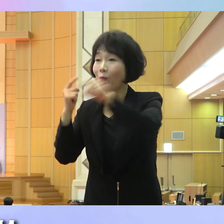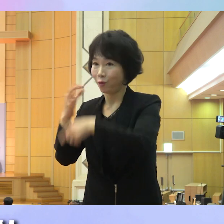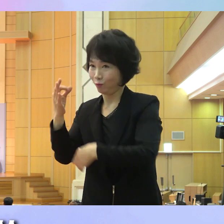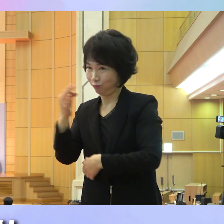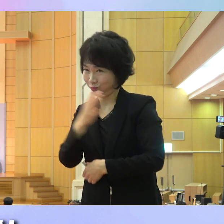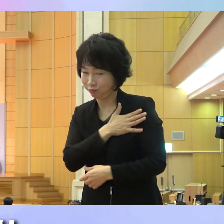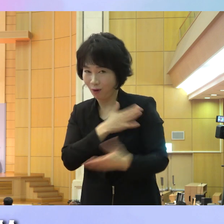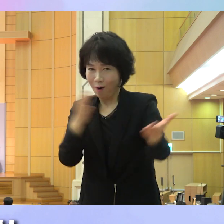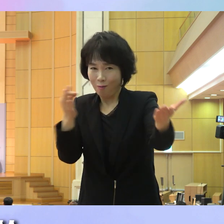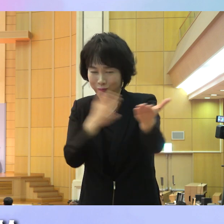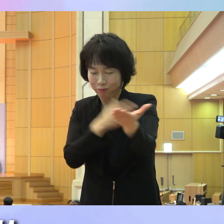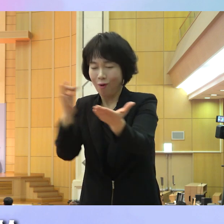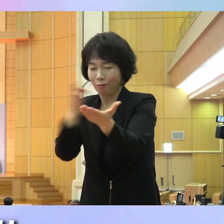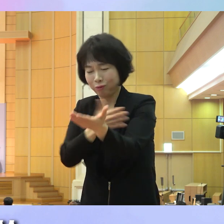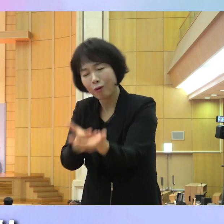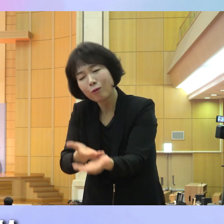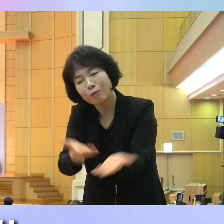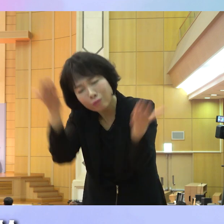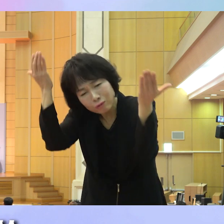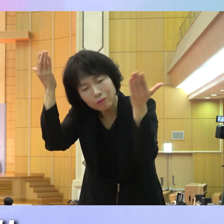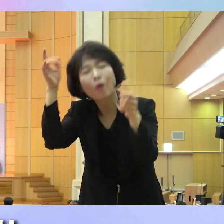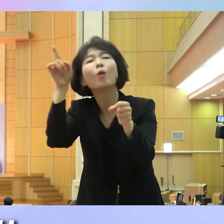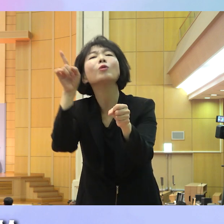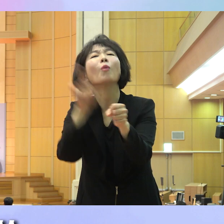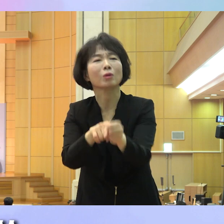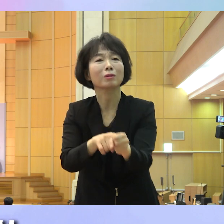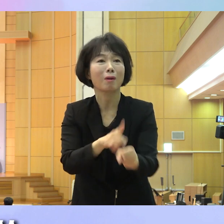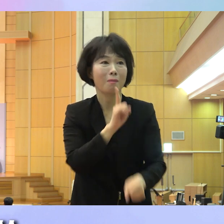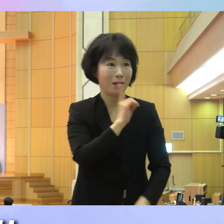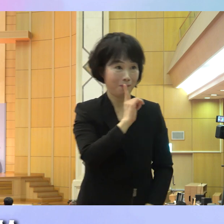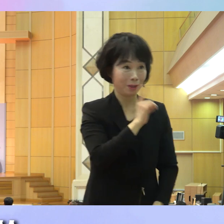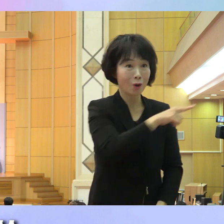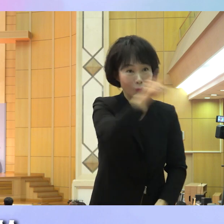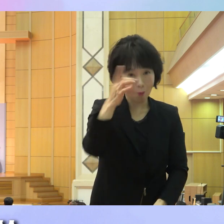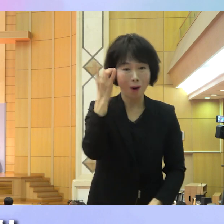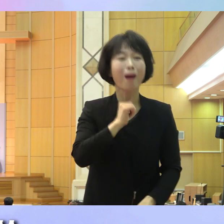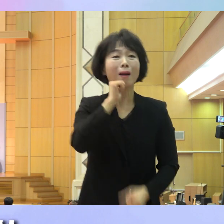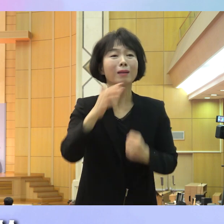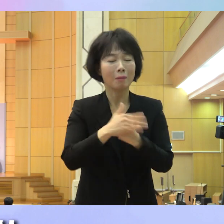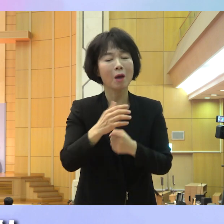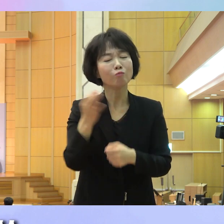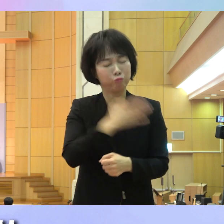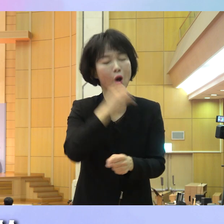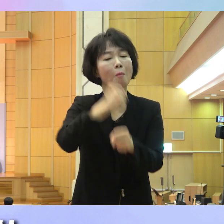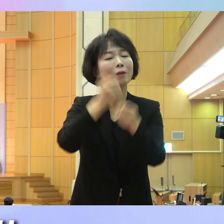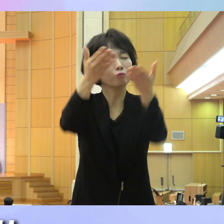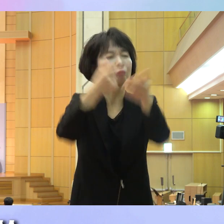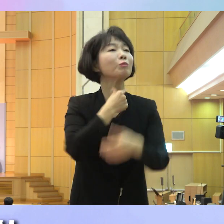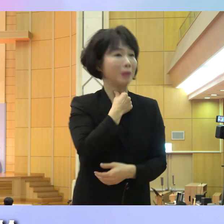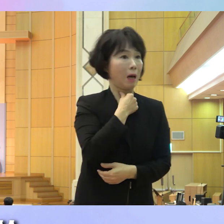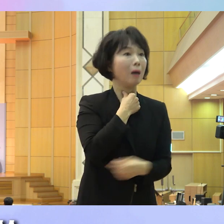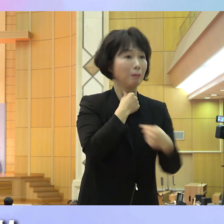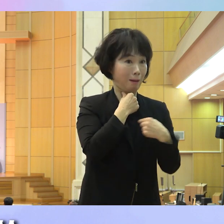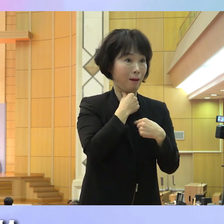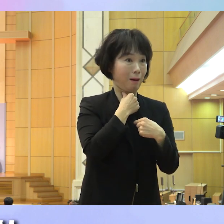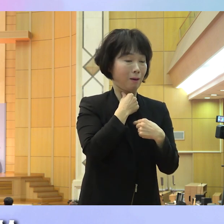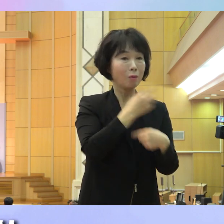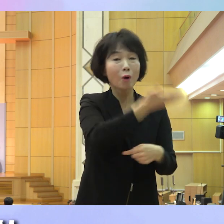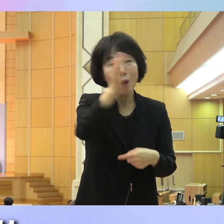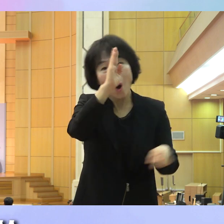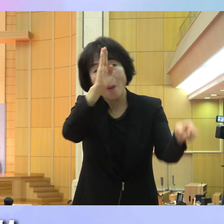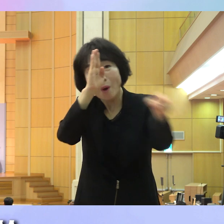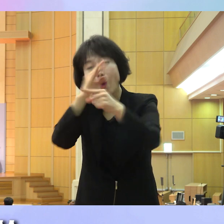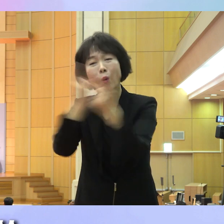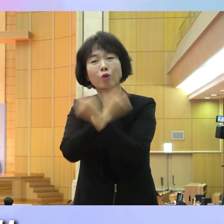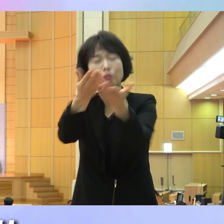함이라. 할렐루야. 가난한 사람을 부요하게 만들기 위해서, 죄인을 의인되게 하기 위해서, 병든 사람을